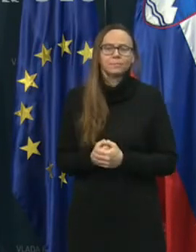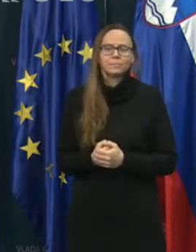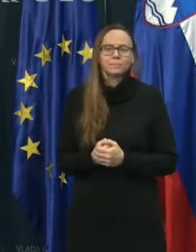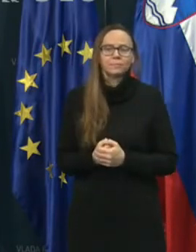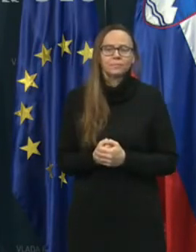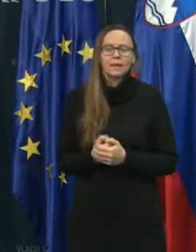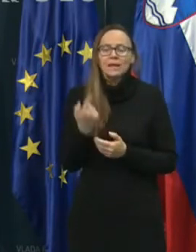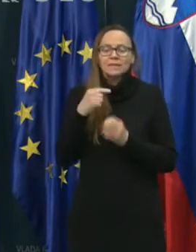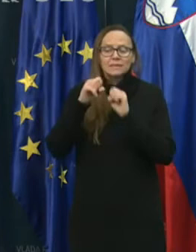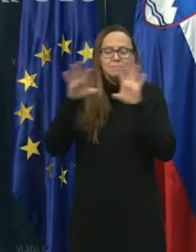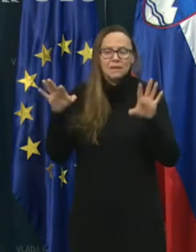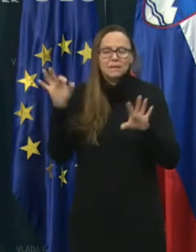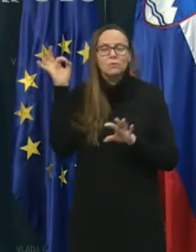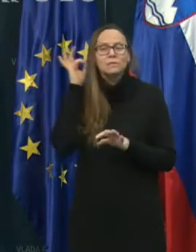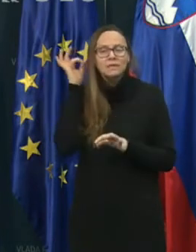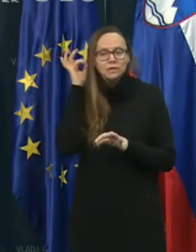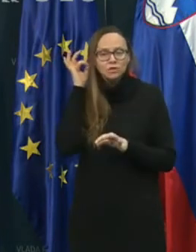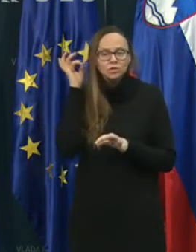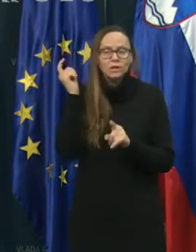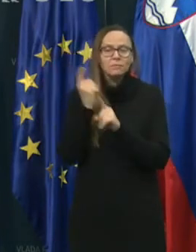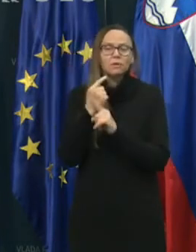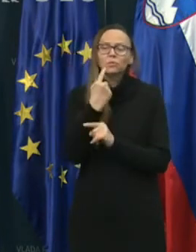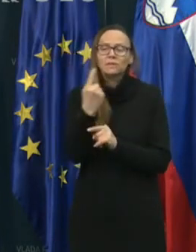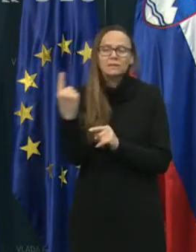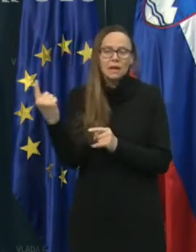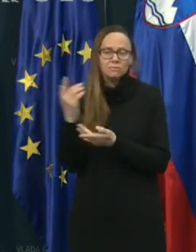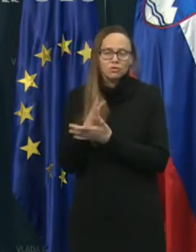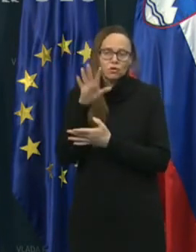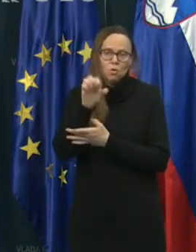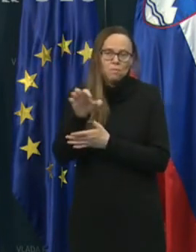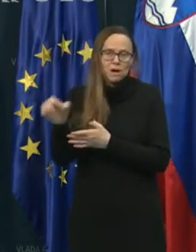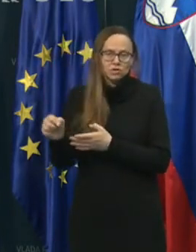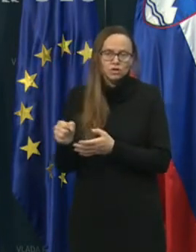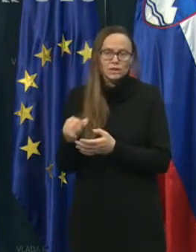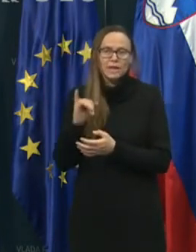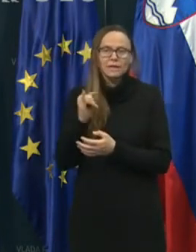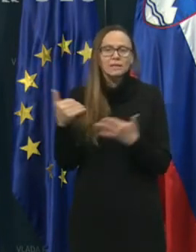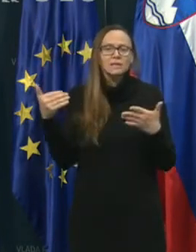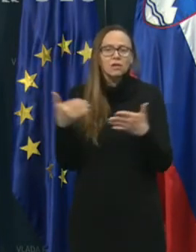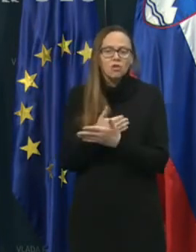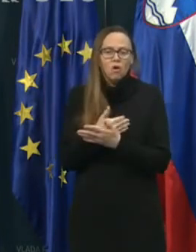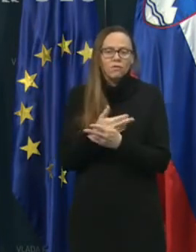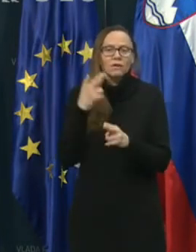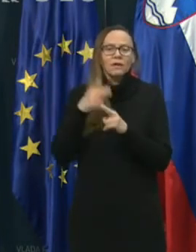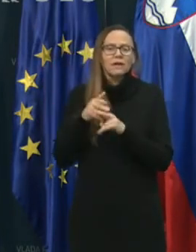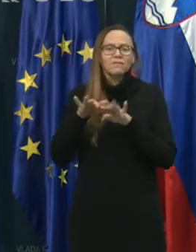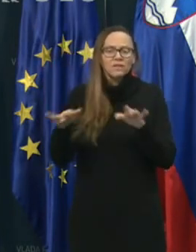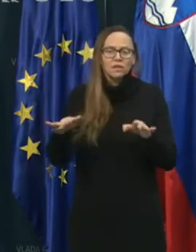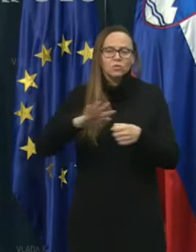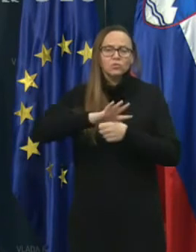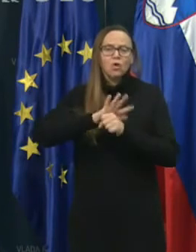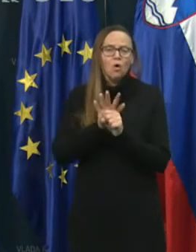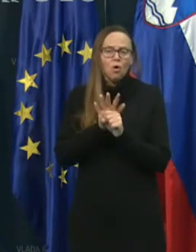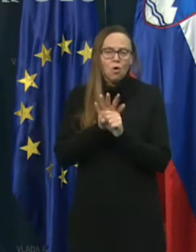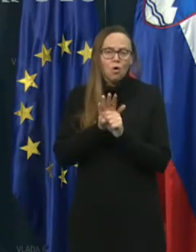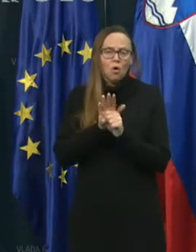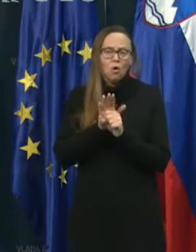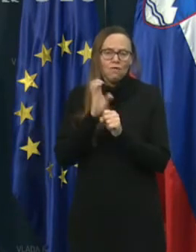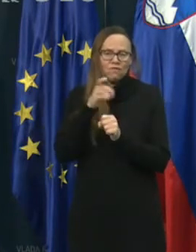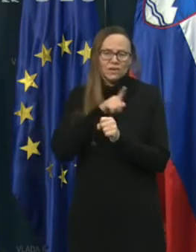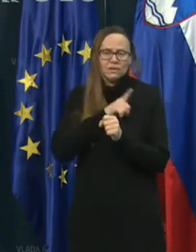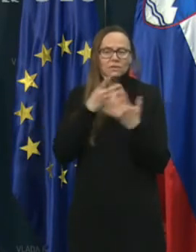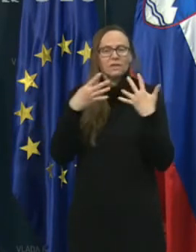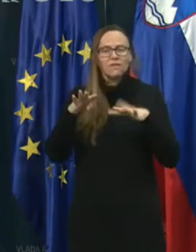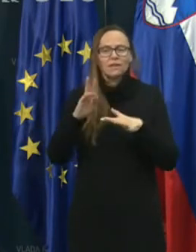Iz medijev slišite in tudi sami že opažate, da se novi virus COVID-19, ko